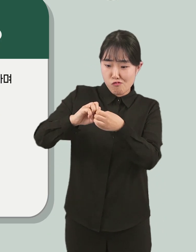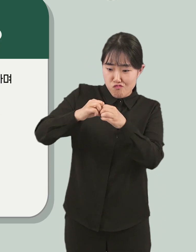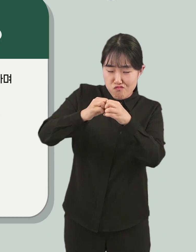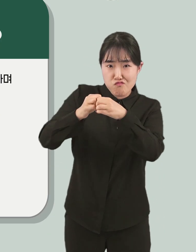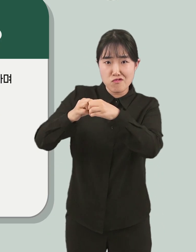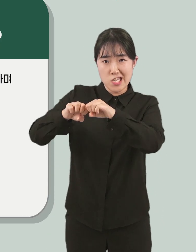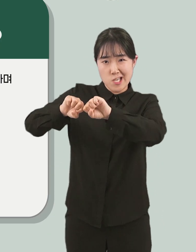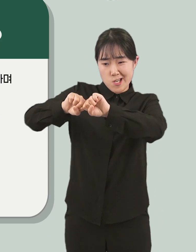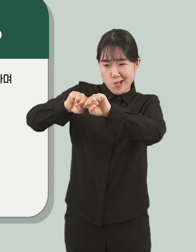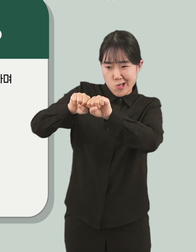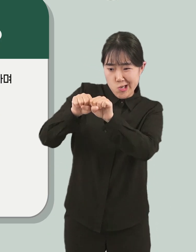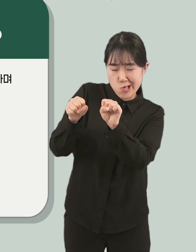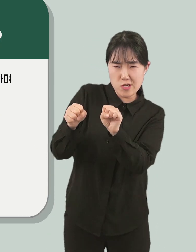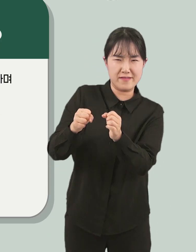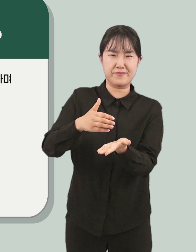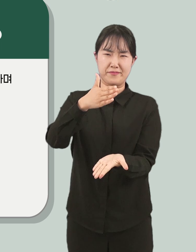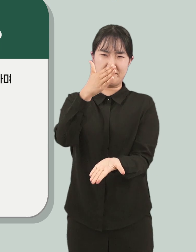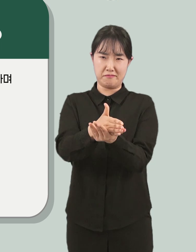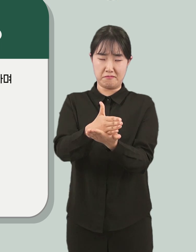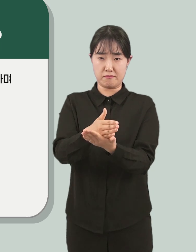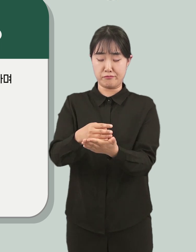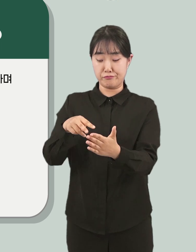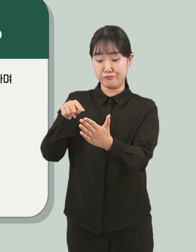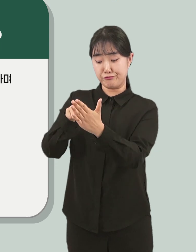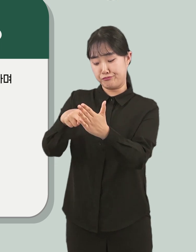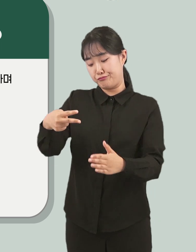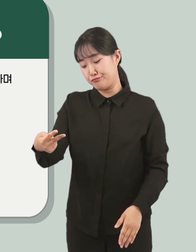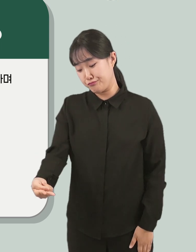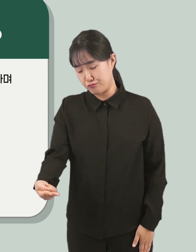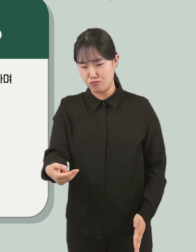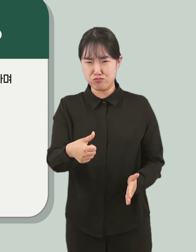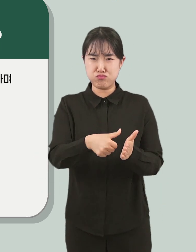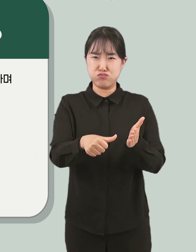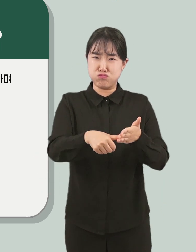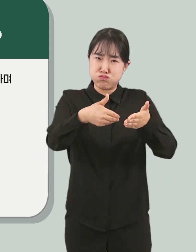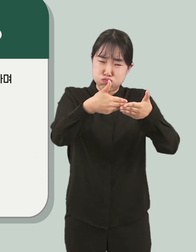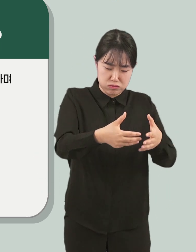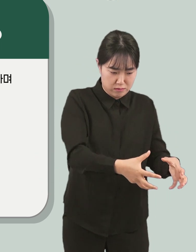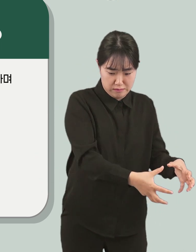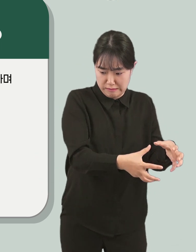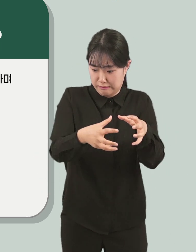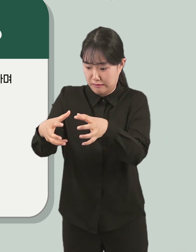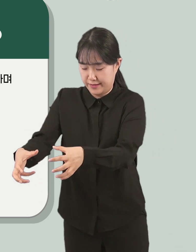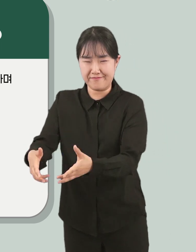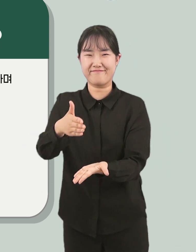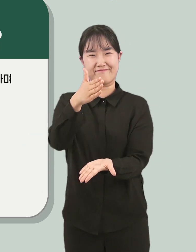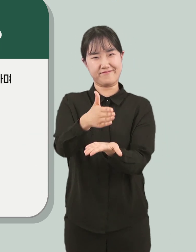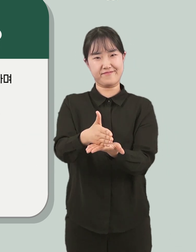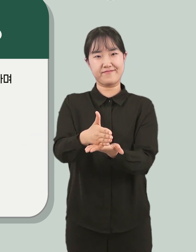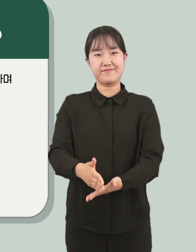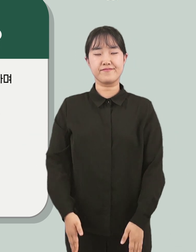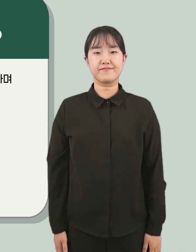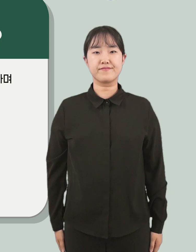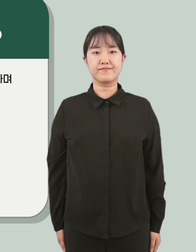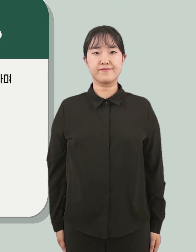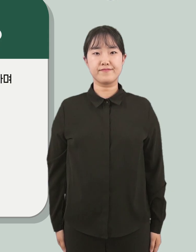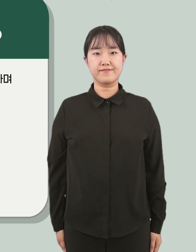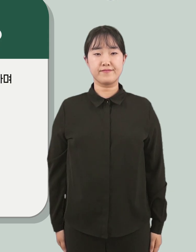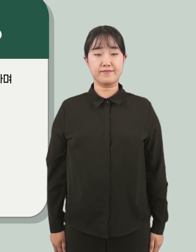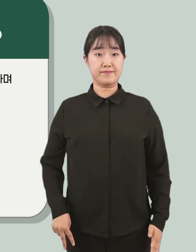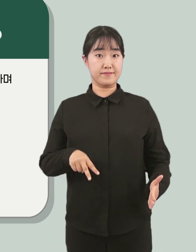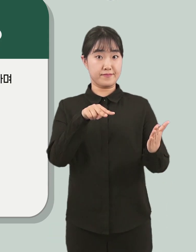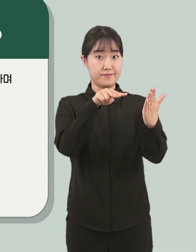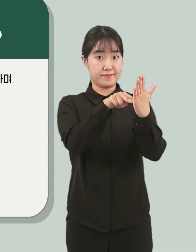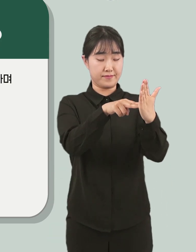AC 어댑터는 흠집 내거나 파손, 개조, 과도한 구부림이나 비틀림을 피해야 하며 무거운 것을